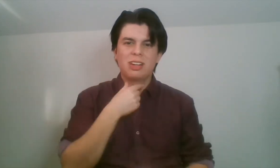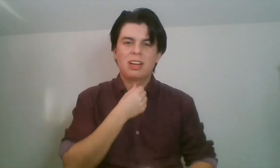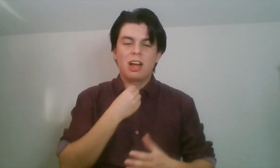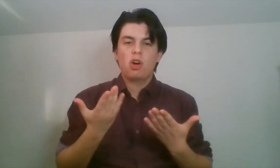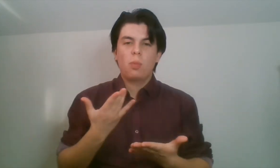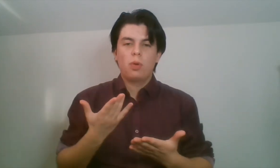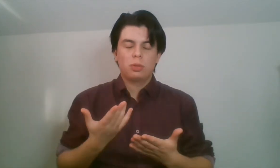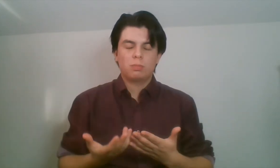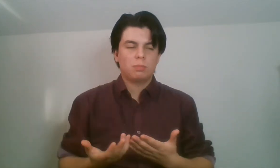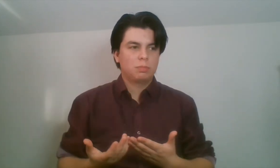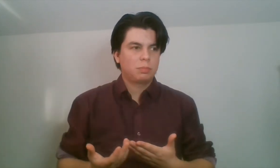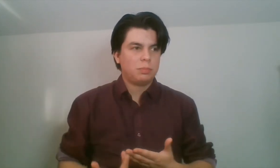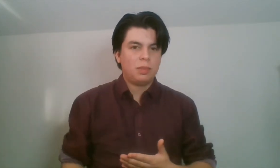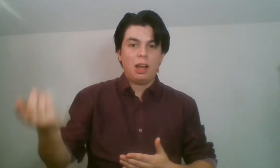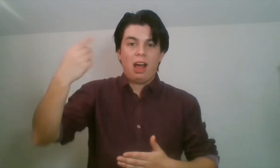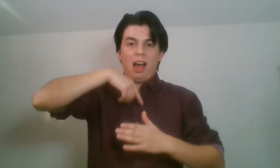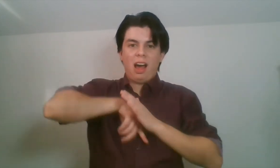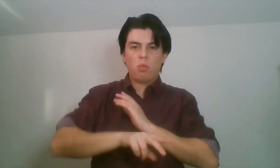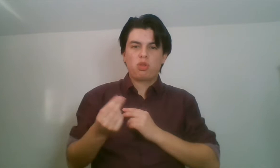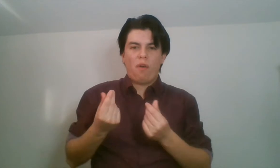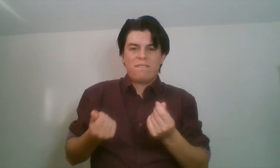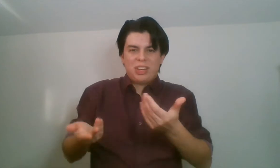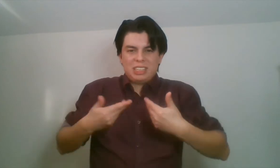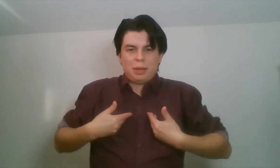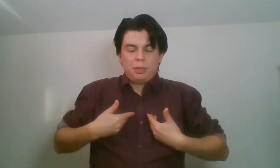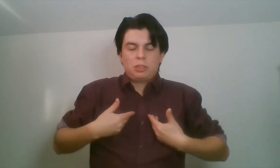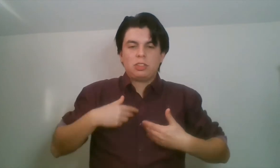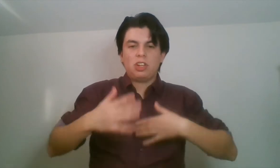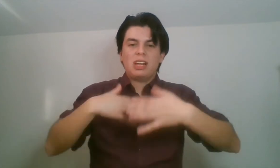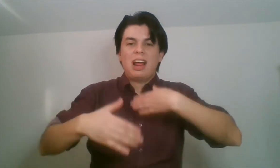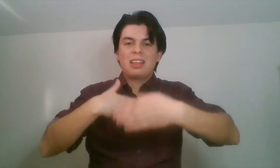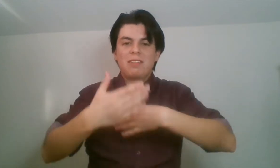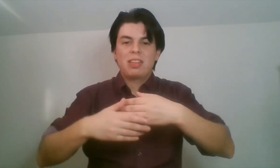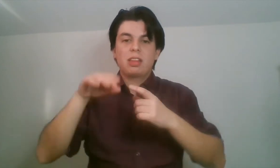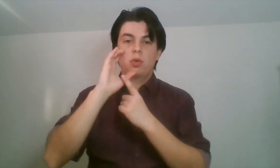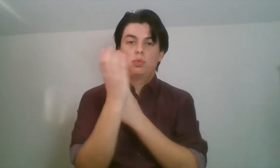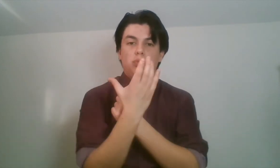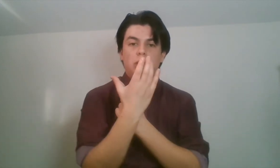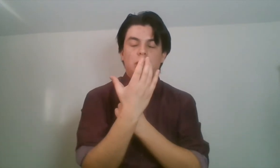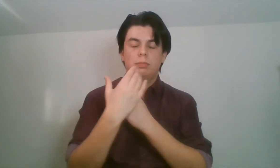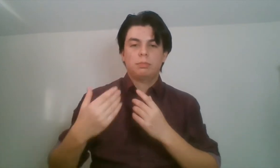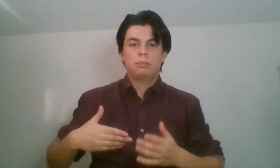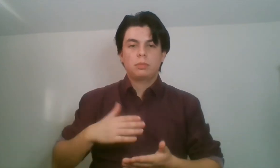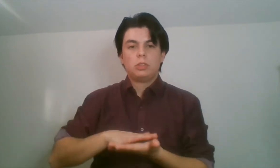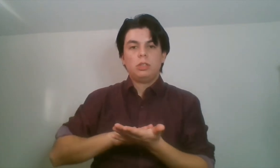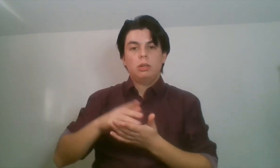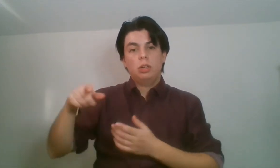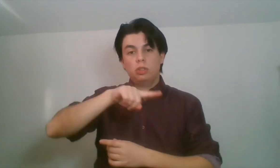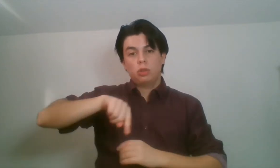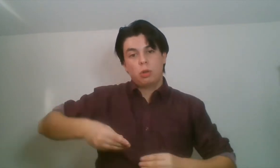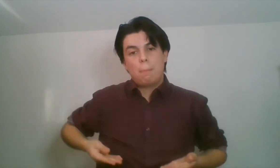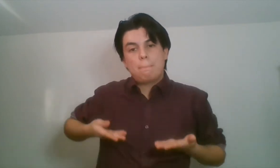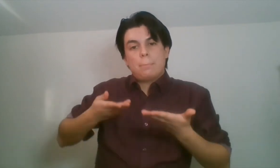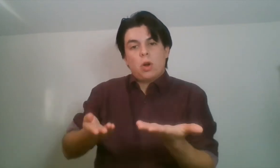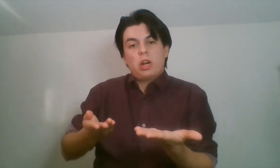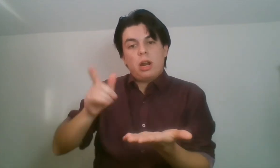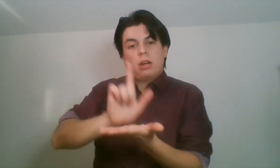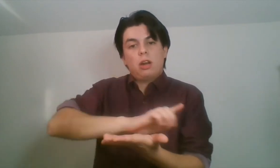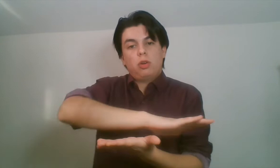yo creo que fue la idea de un punto de convergencia de las artes y la literatura. Eso es lo que